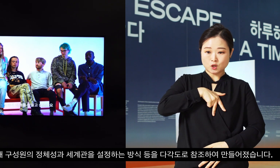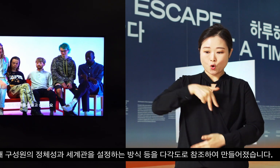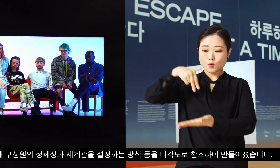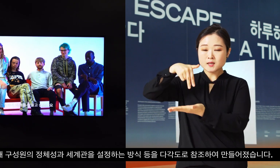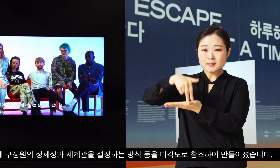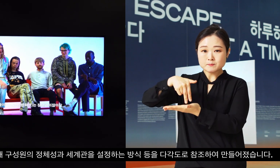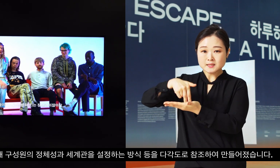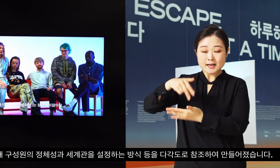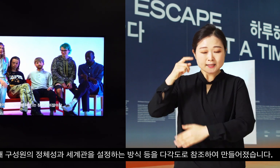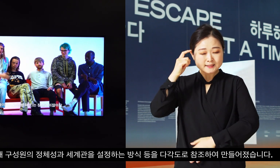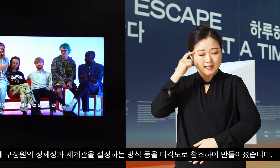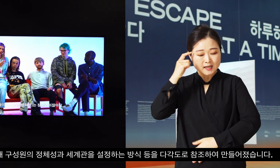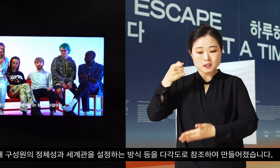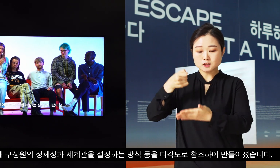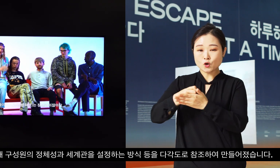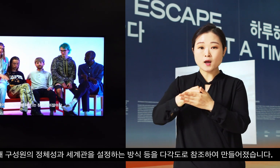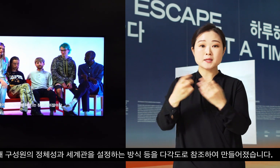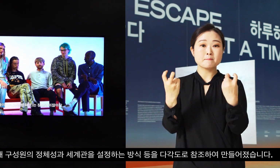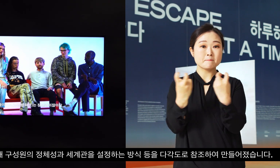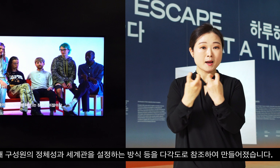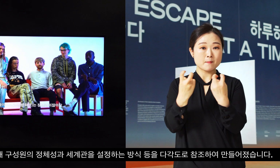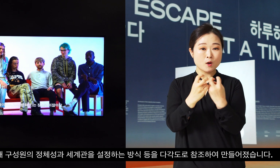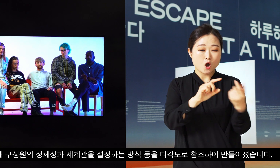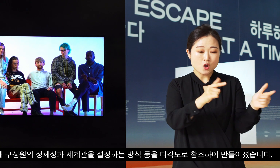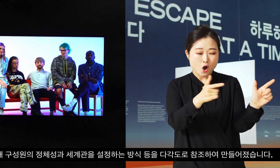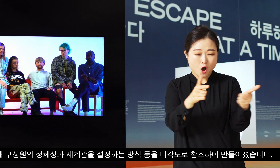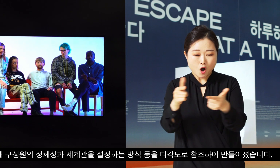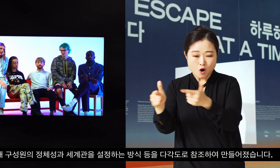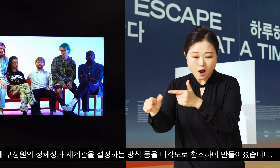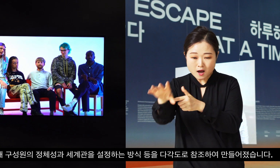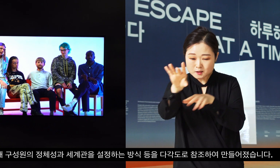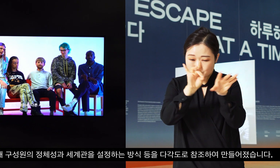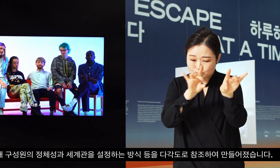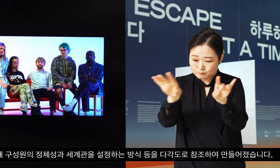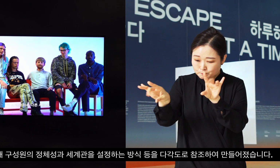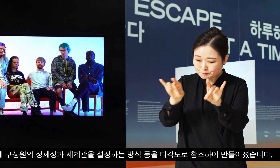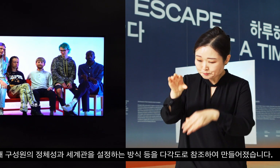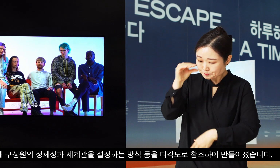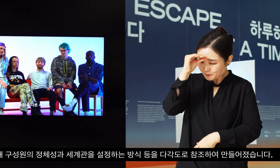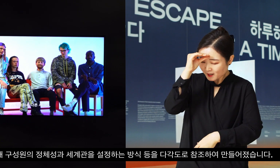등을 다각도로 참조하여 만들어졌습니다.